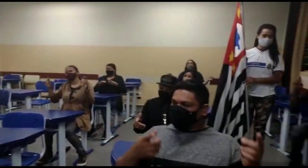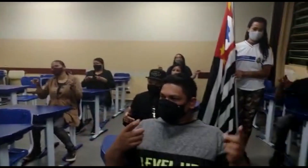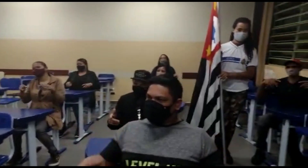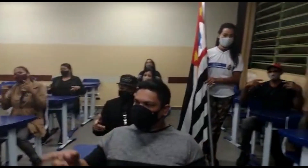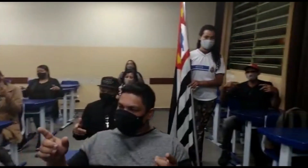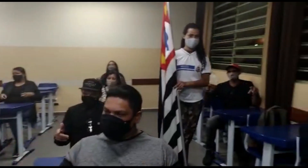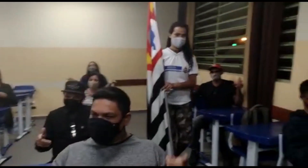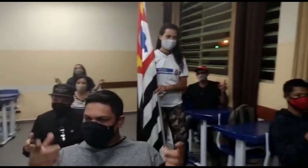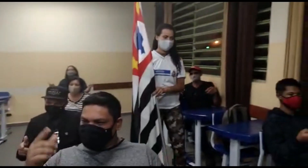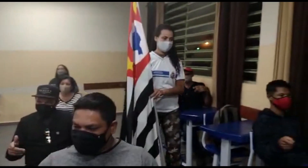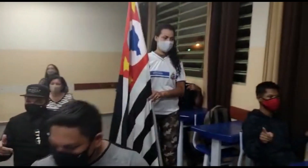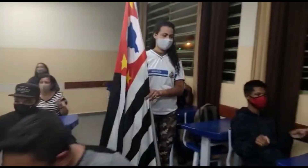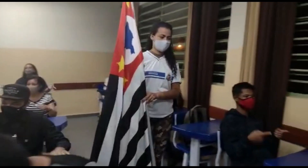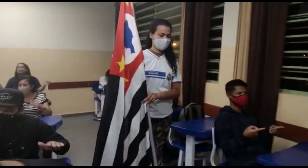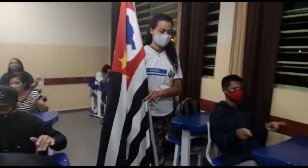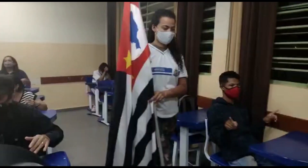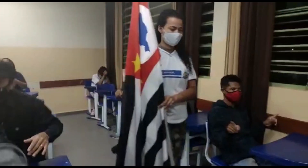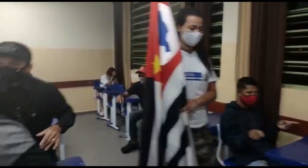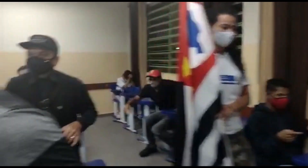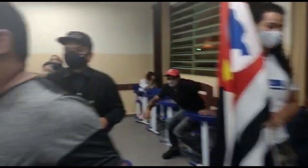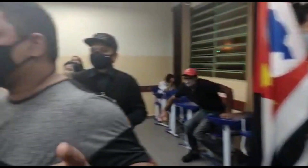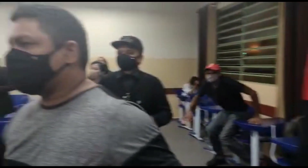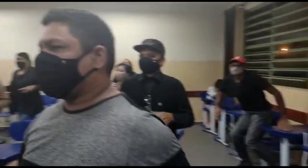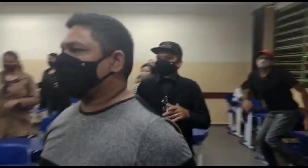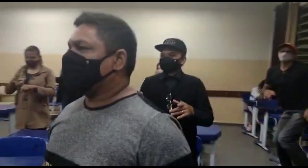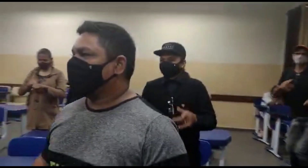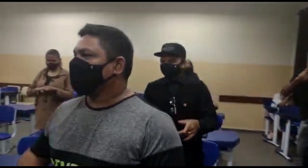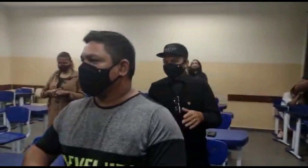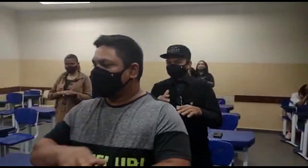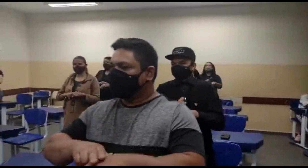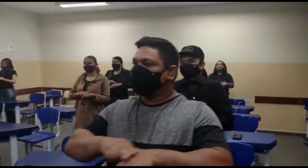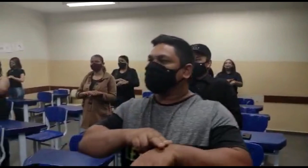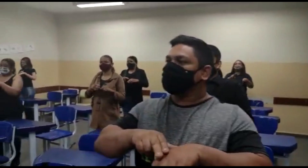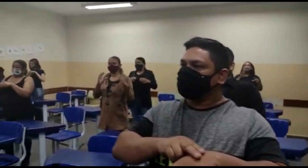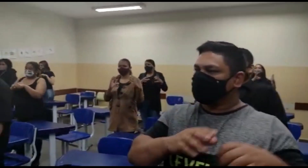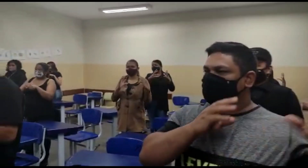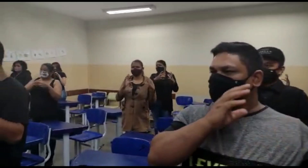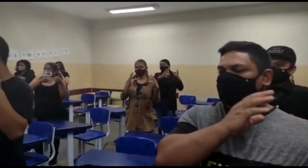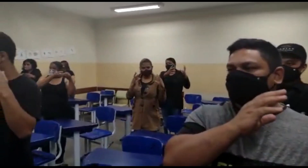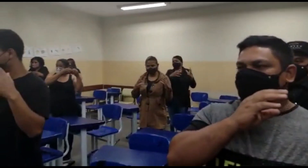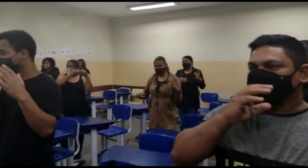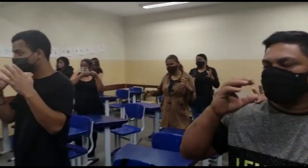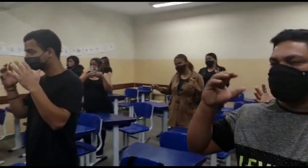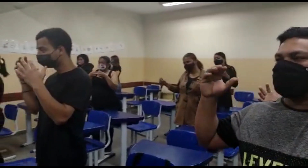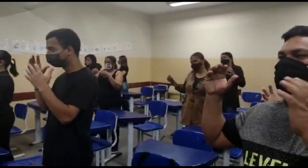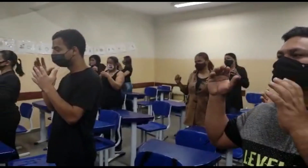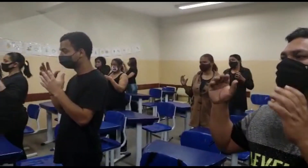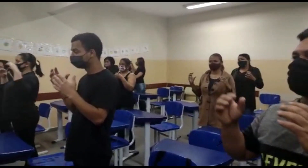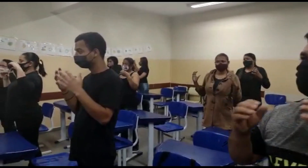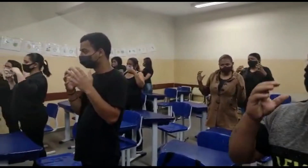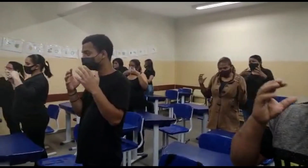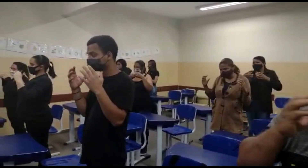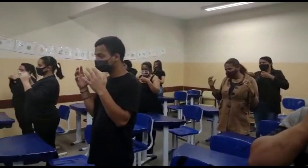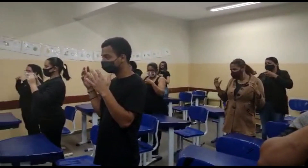exemplo de cristão No verde esmeralda